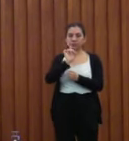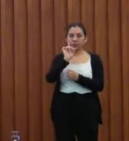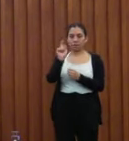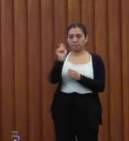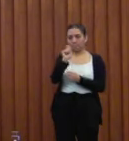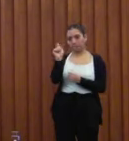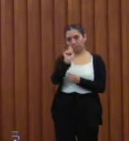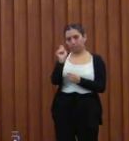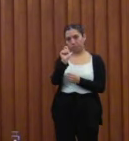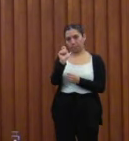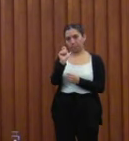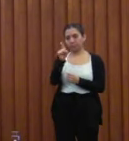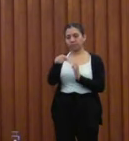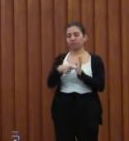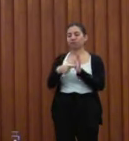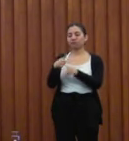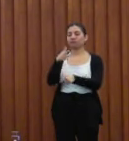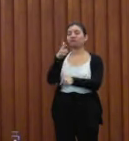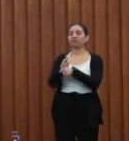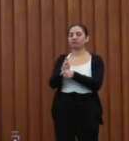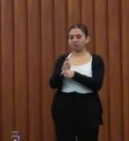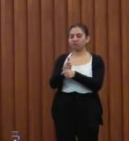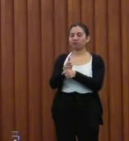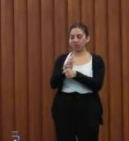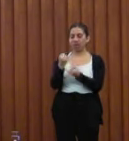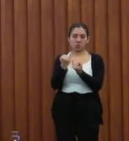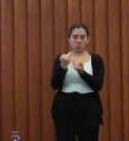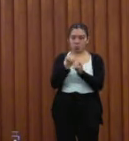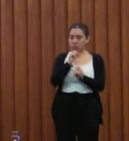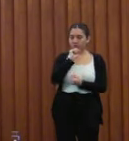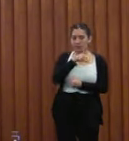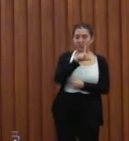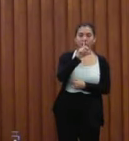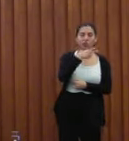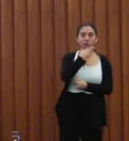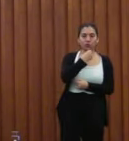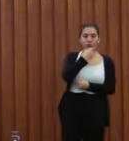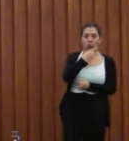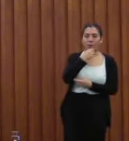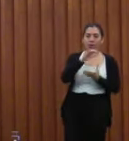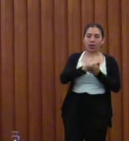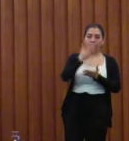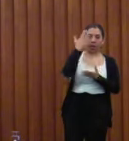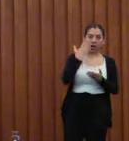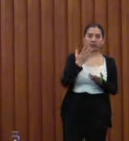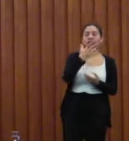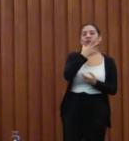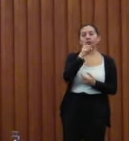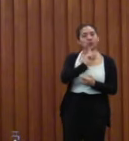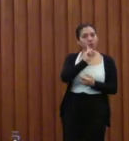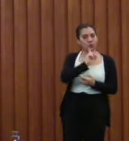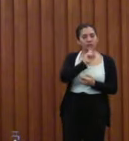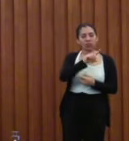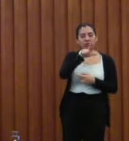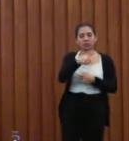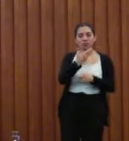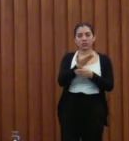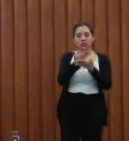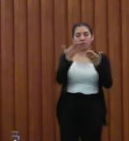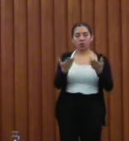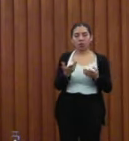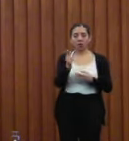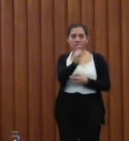eso es lo que visibiliza que era un hombre bisexual, ¿no? Y también tenemos pues un subreporte de estos casos.